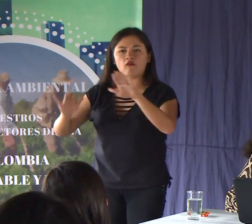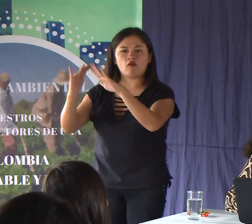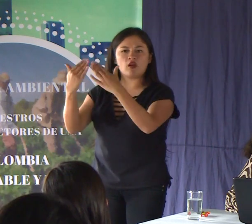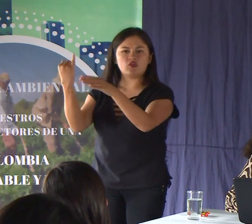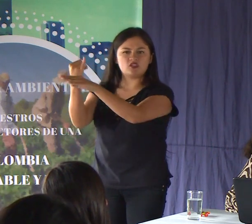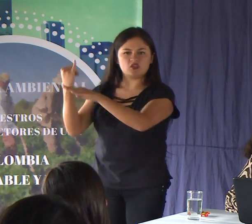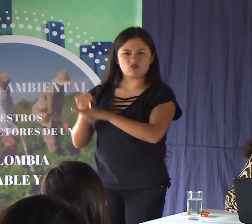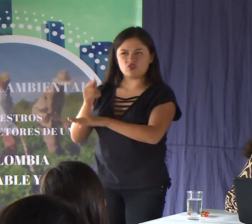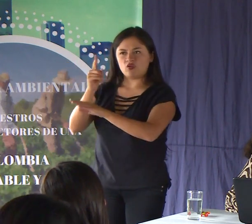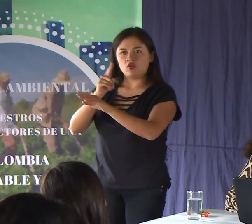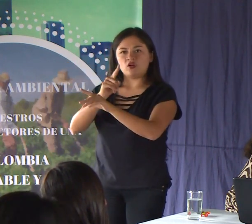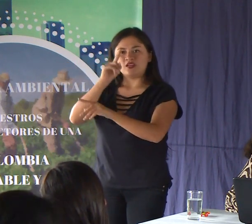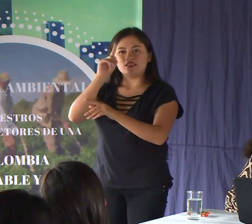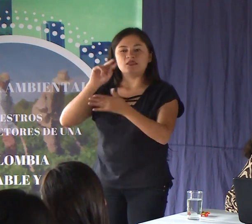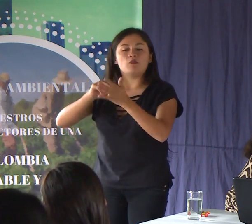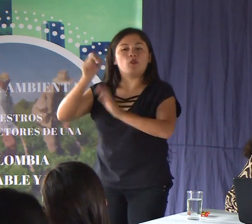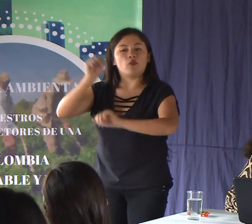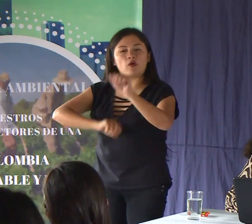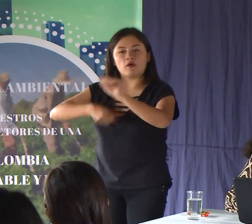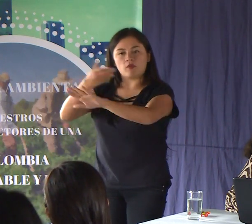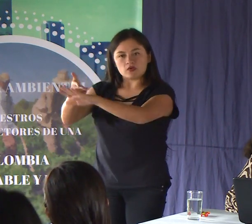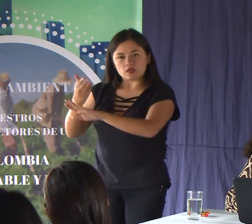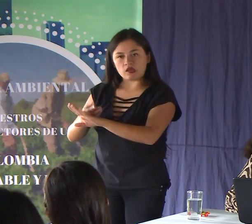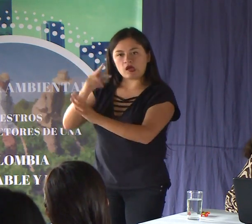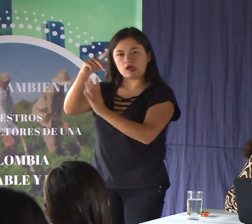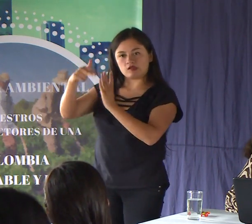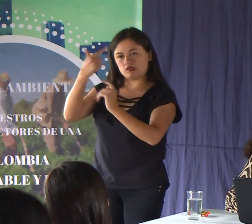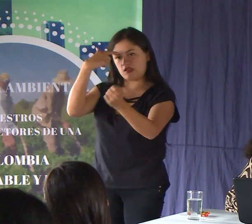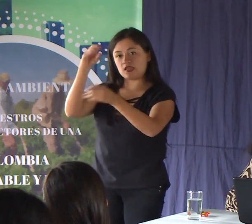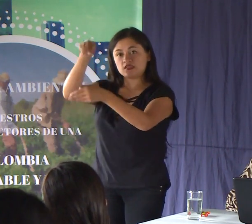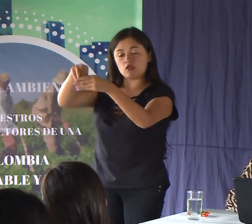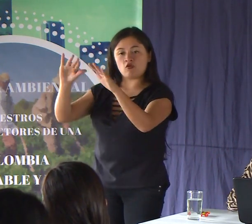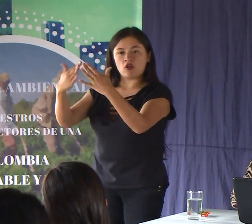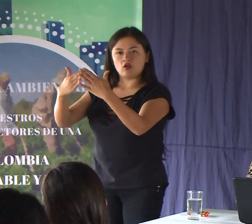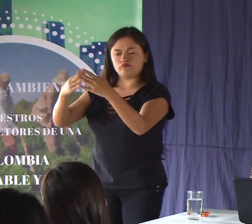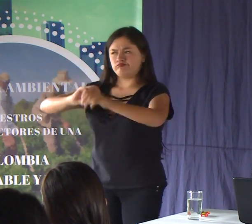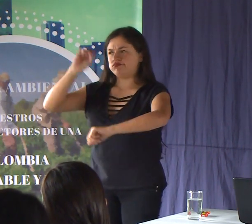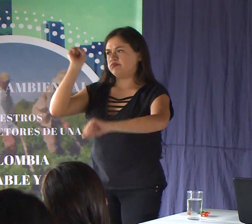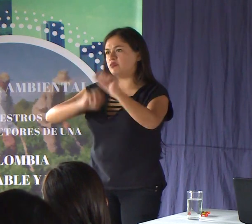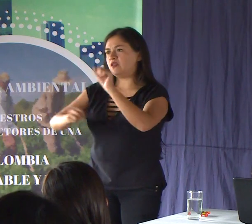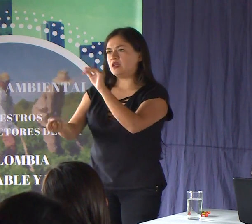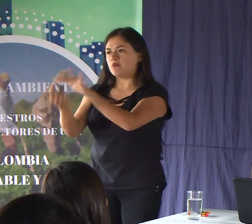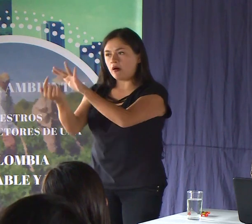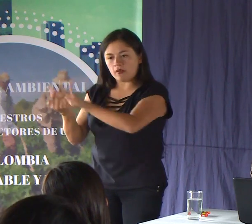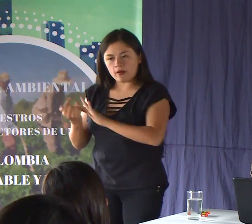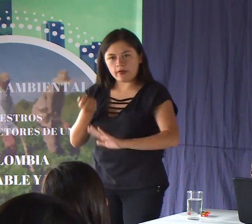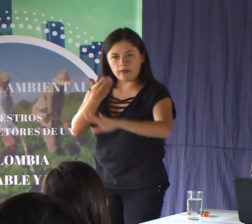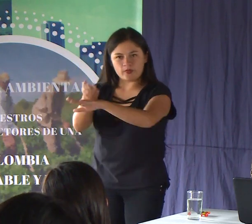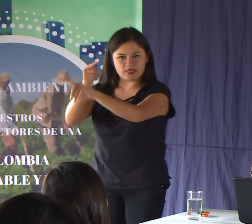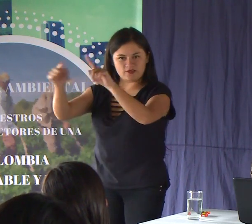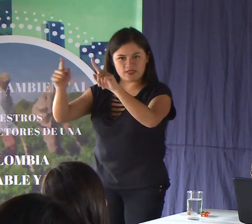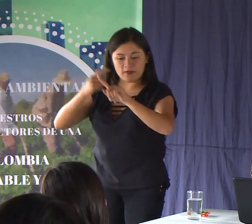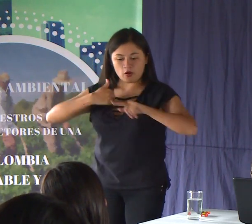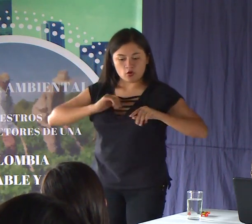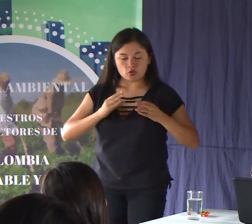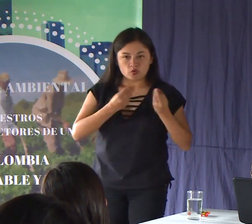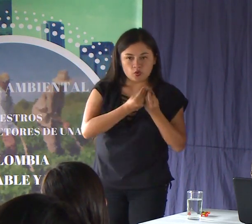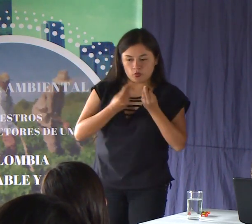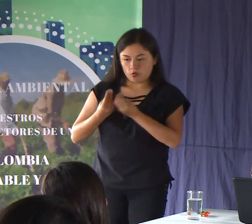enormes de generar alternativas didácticas o metodológicas. Y nosotros hemos decidido